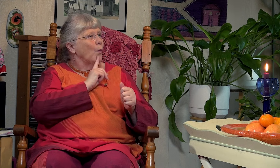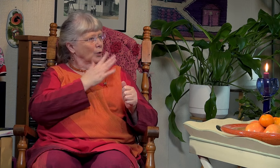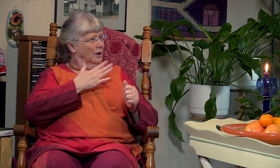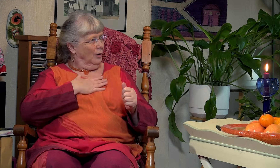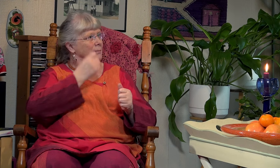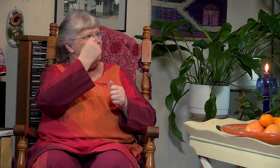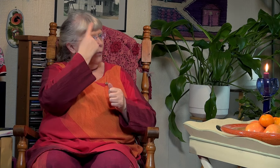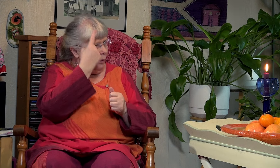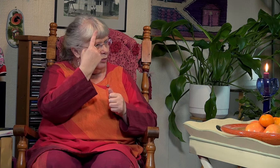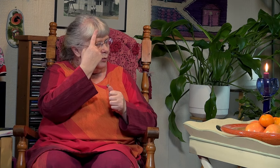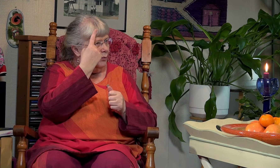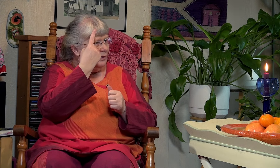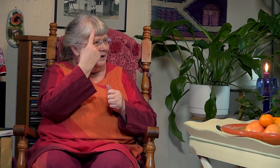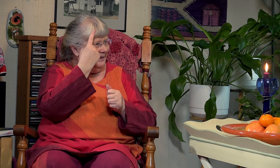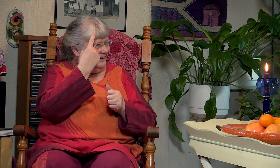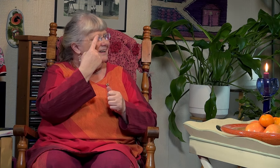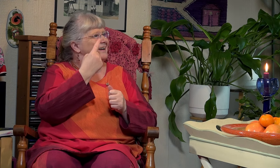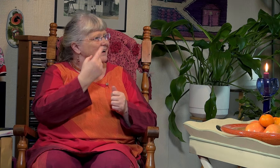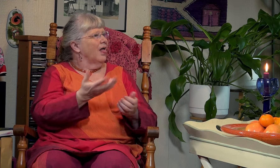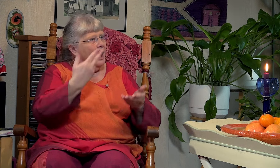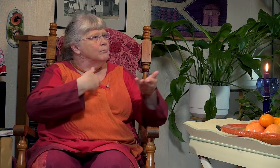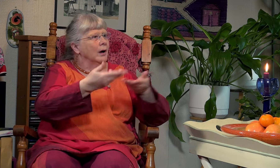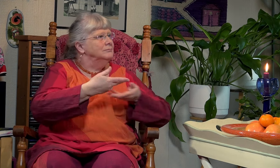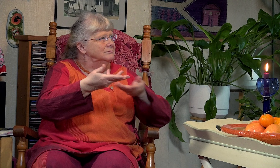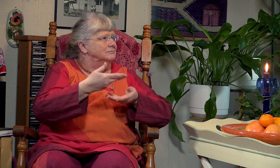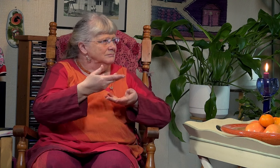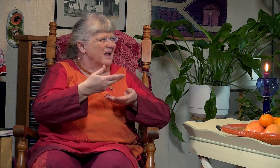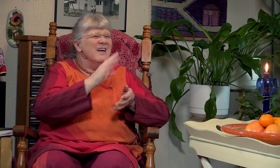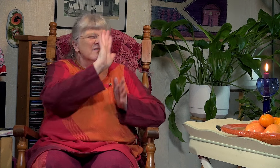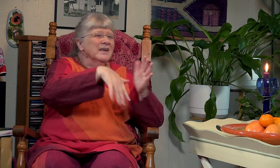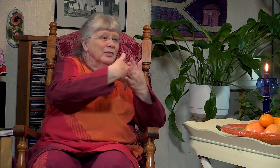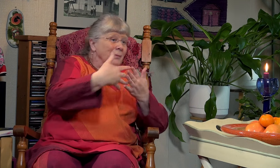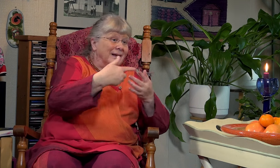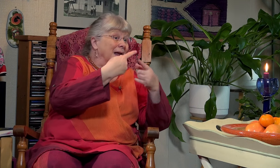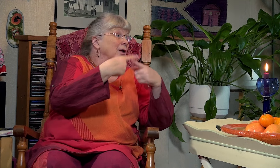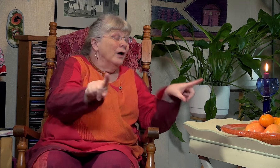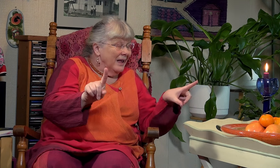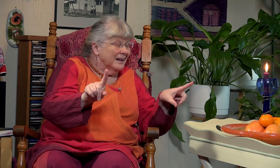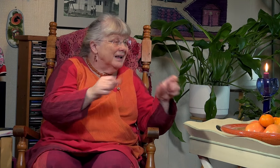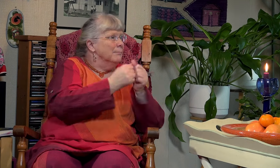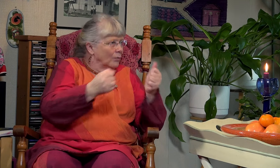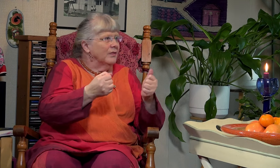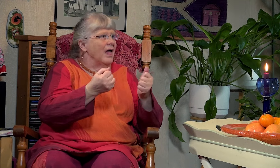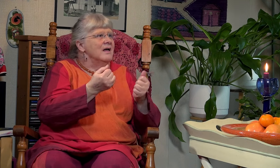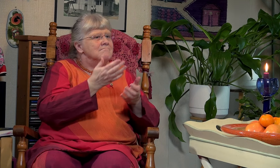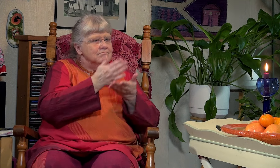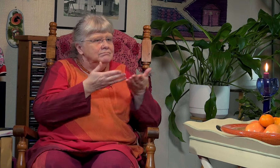on kasvanut kuurojen kulttuurissa, niin on tavallaan helppo kommunikoida. Vaikka viittomakielikin